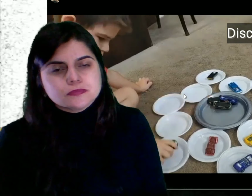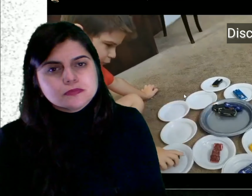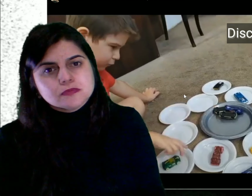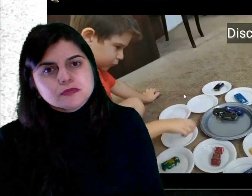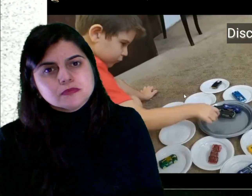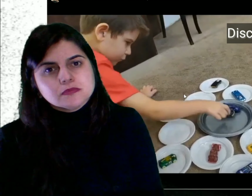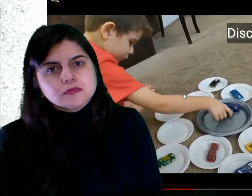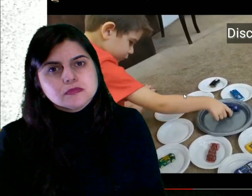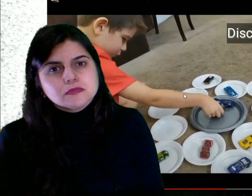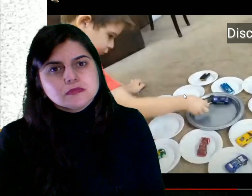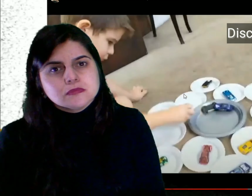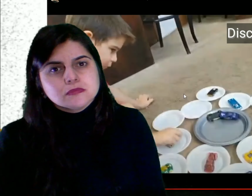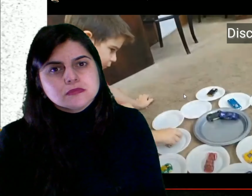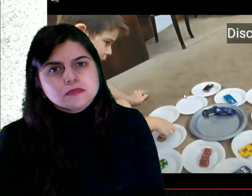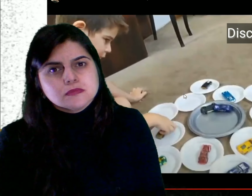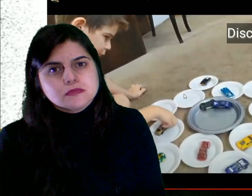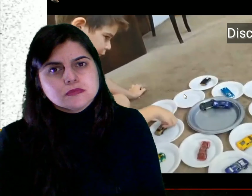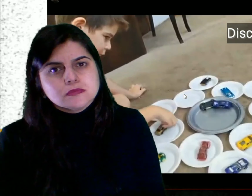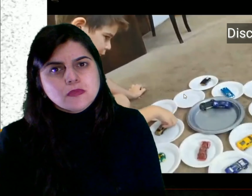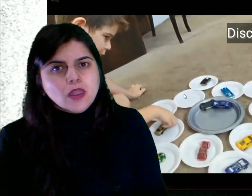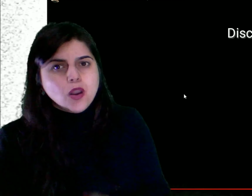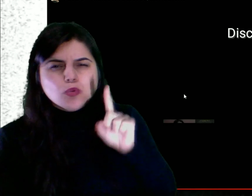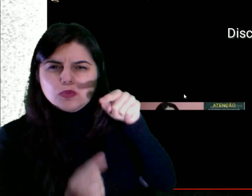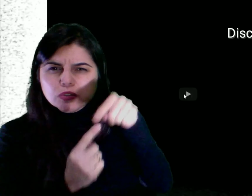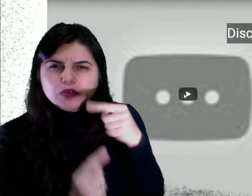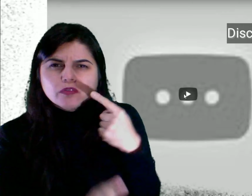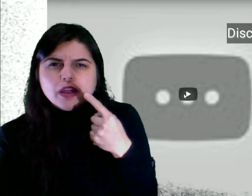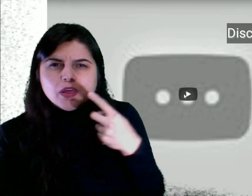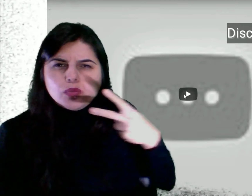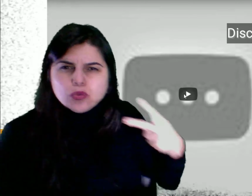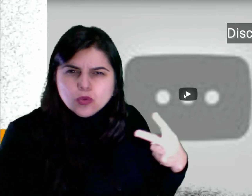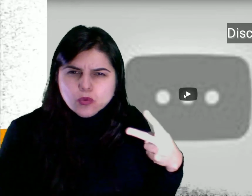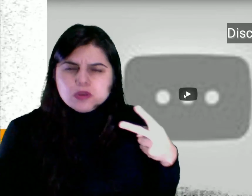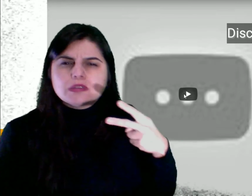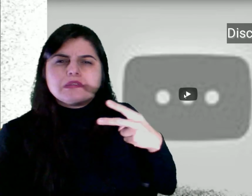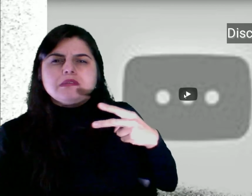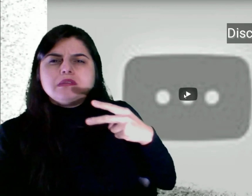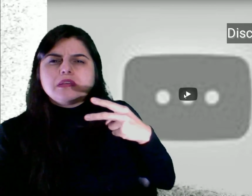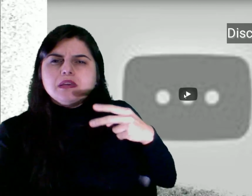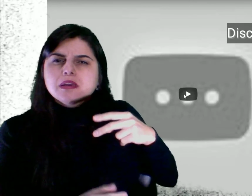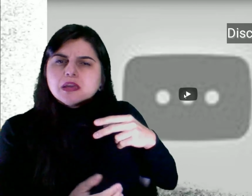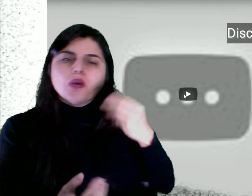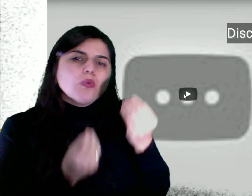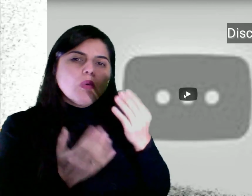início, depois foi ficando um pouco mais complexa, foi bem interessante.